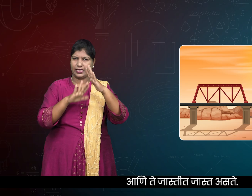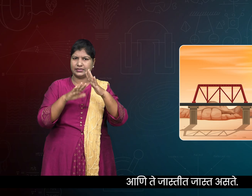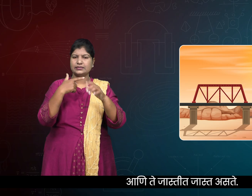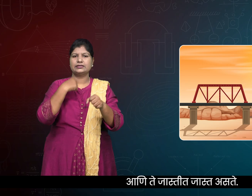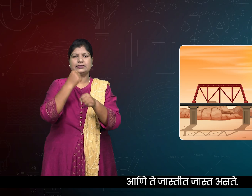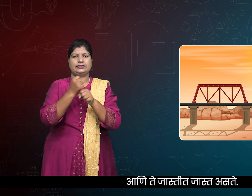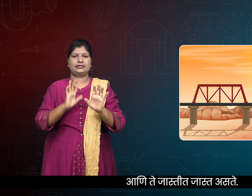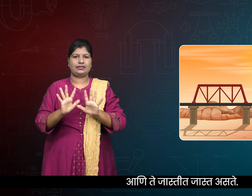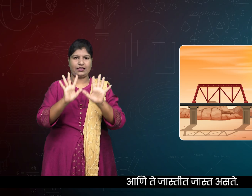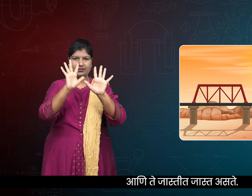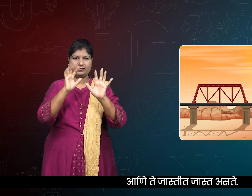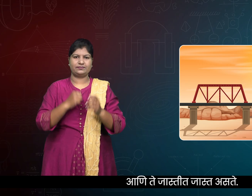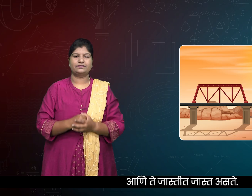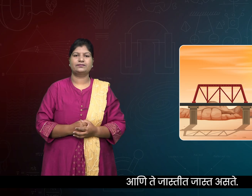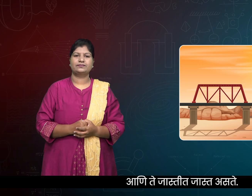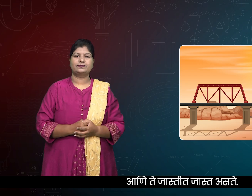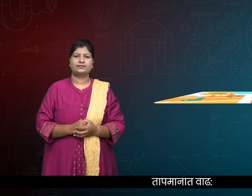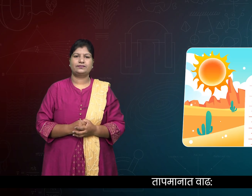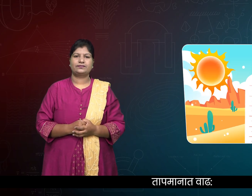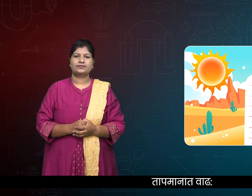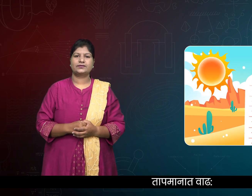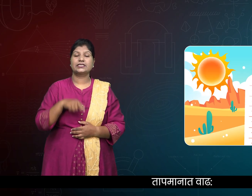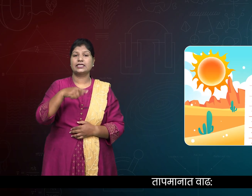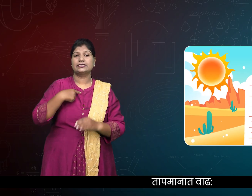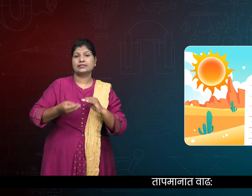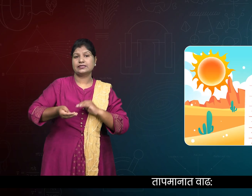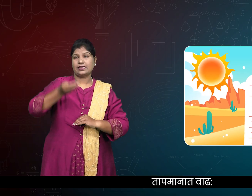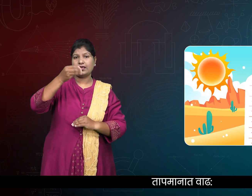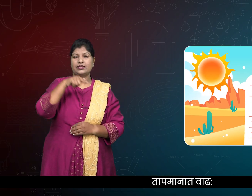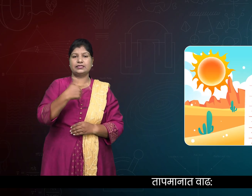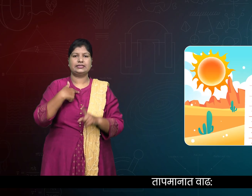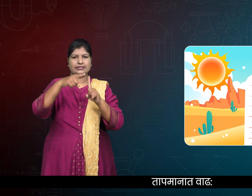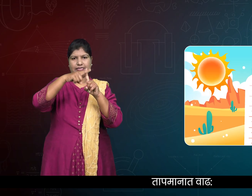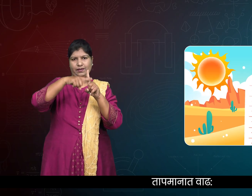तापमानात वाढ.